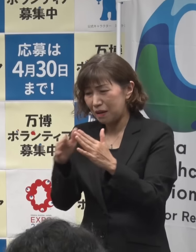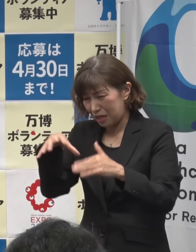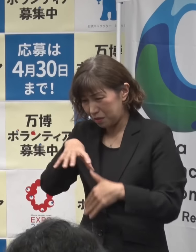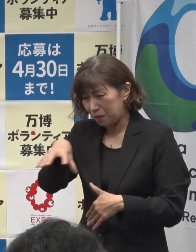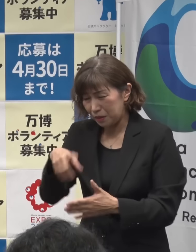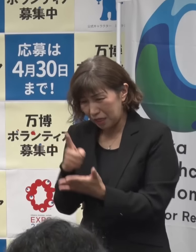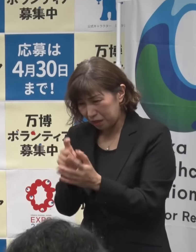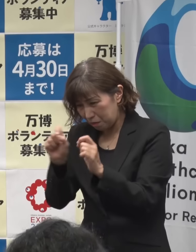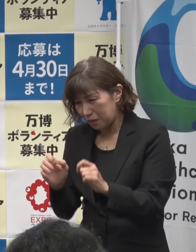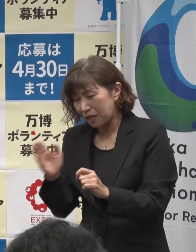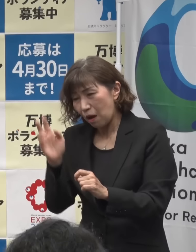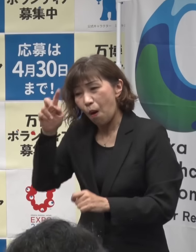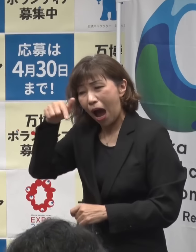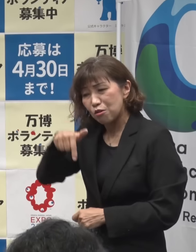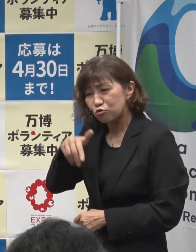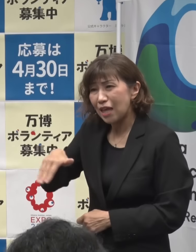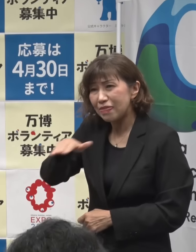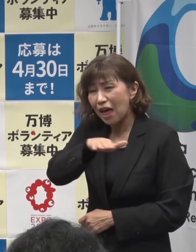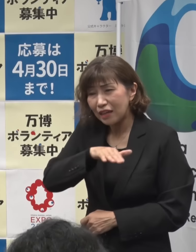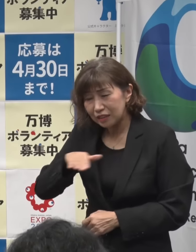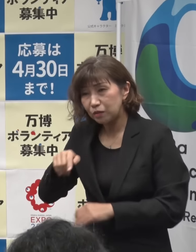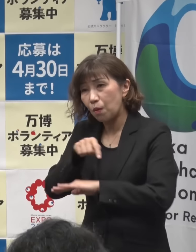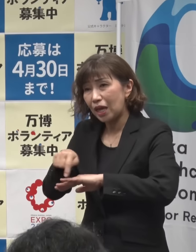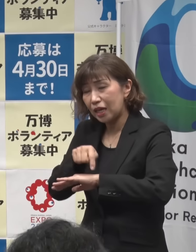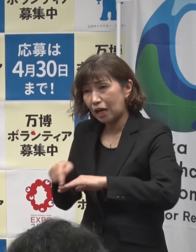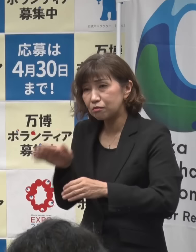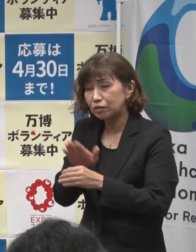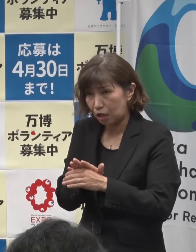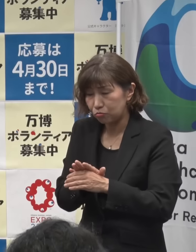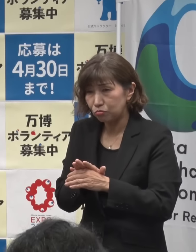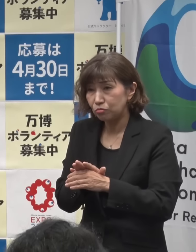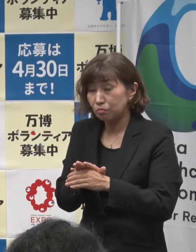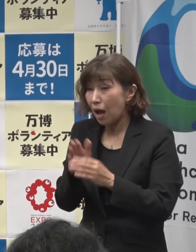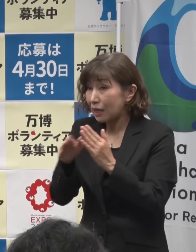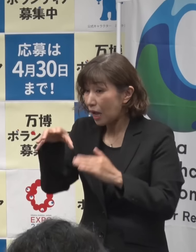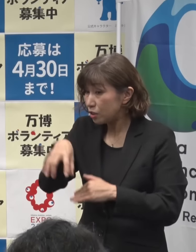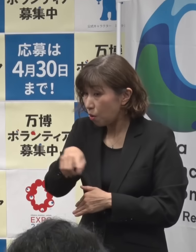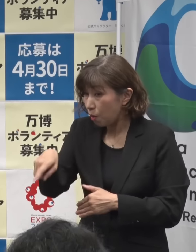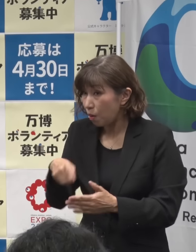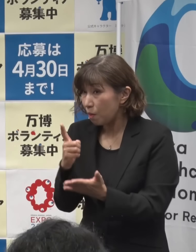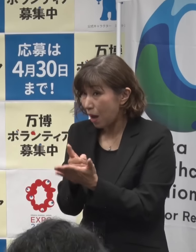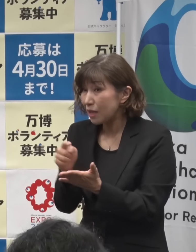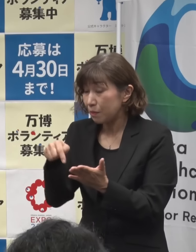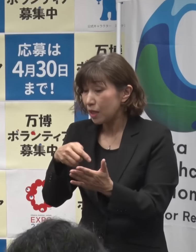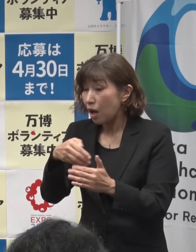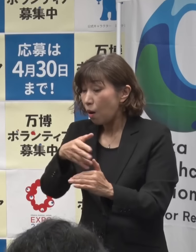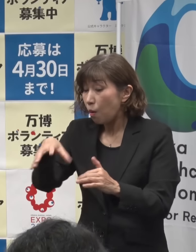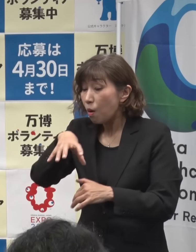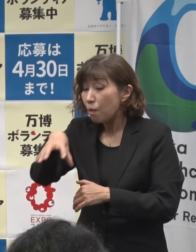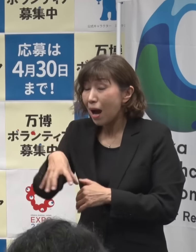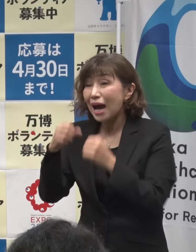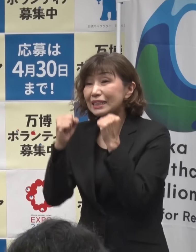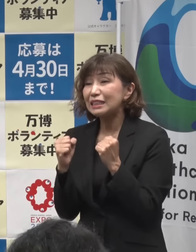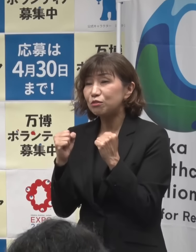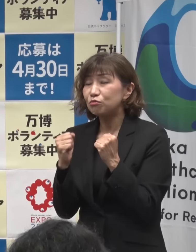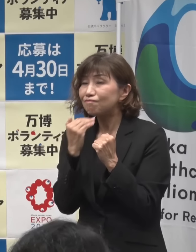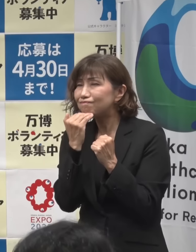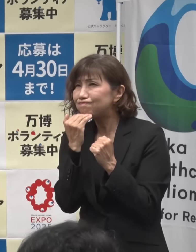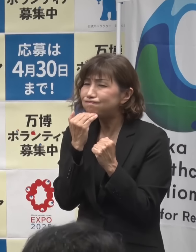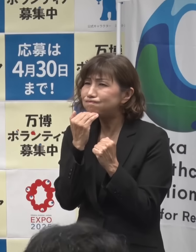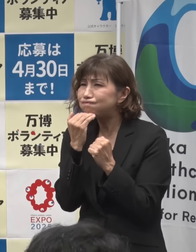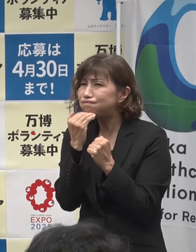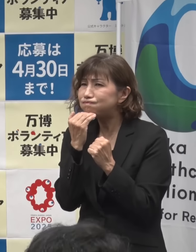災計画だし、それで夢島だけにやっぱりスポットを当てたときにはやはり島に滞留するっていうことが当然生じると思います